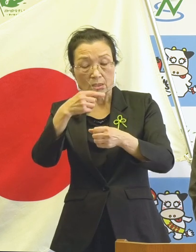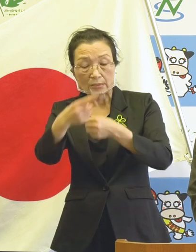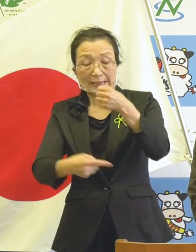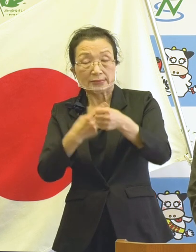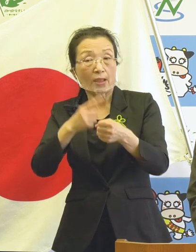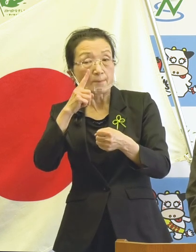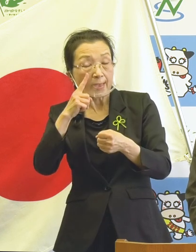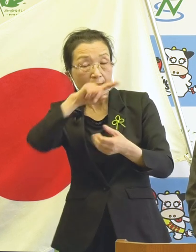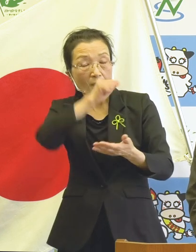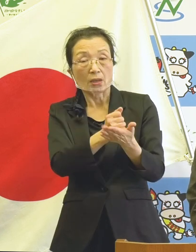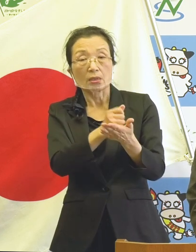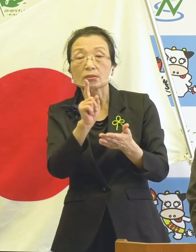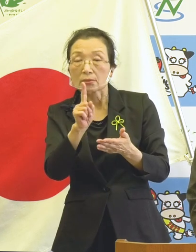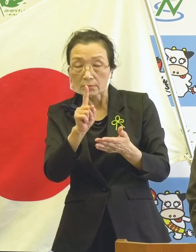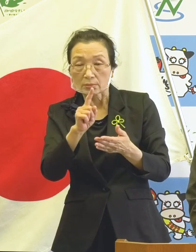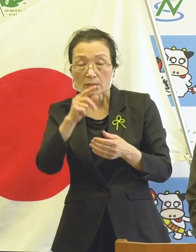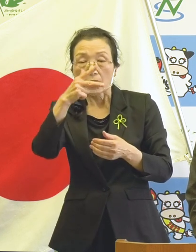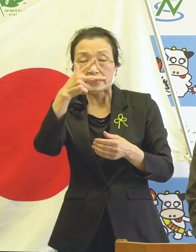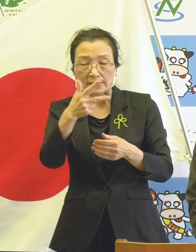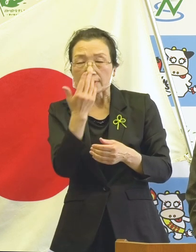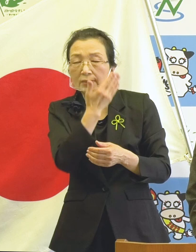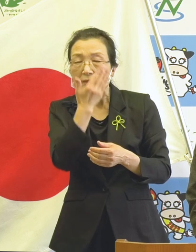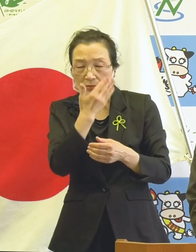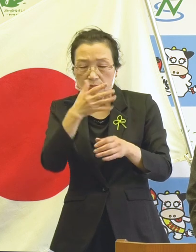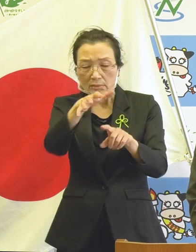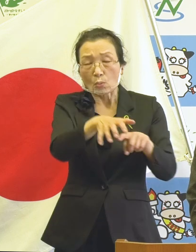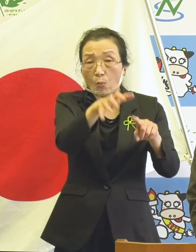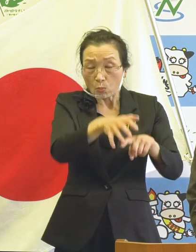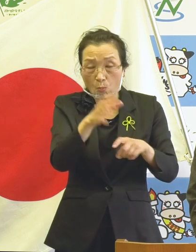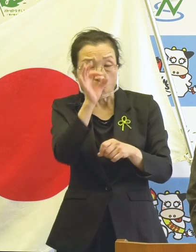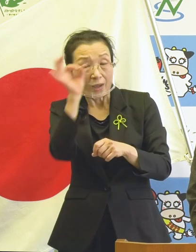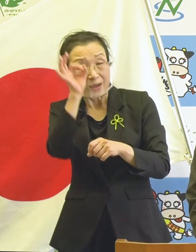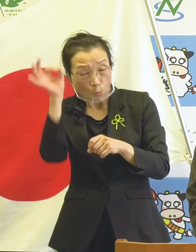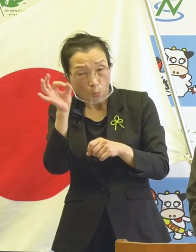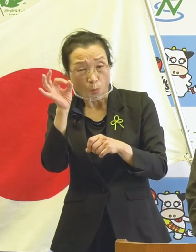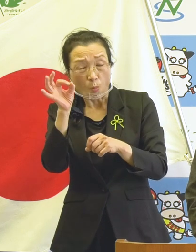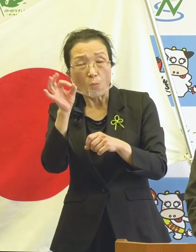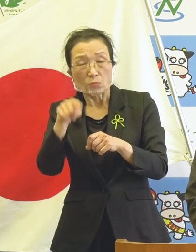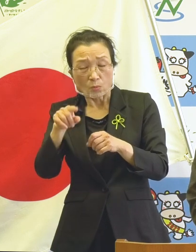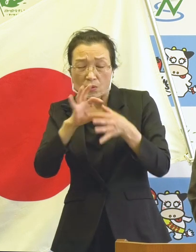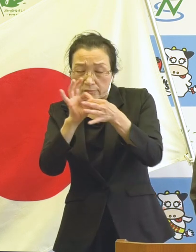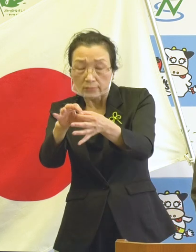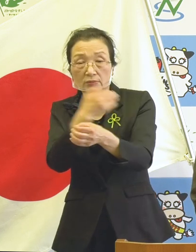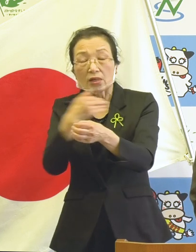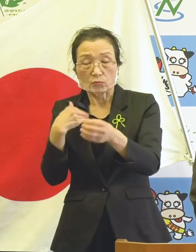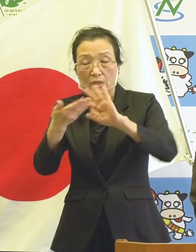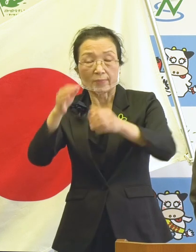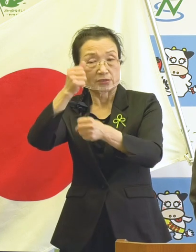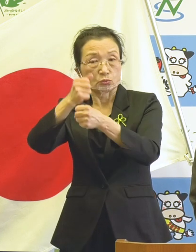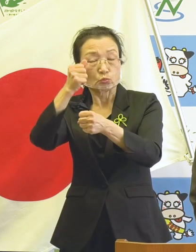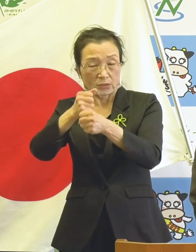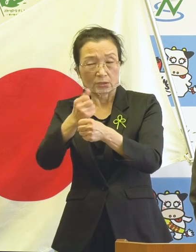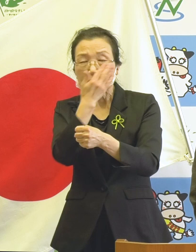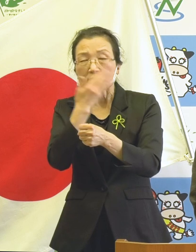事業1年目の成果としましては、市の基幹産業である農業、観光業、持続可能なまちづくりに重